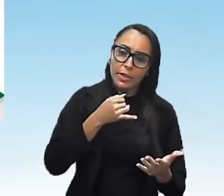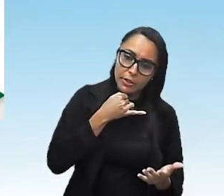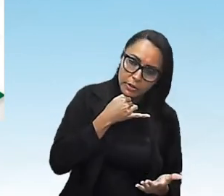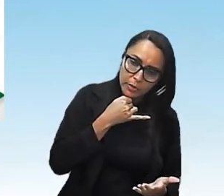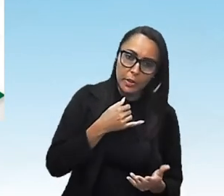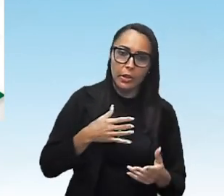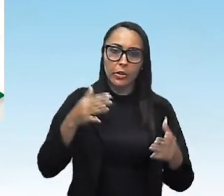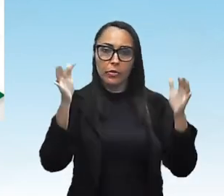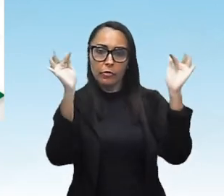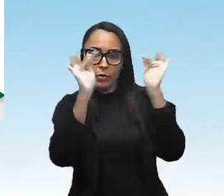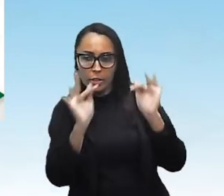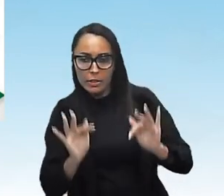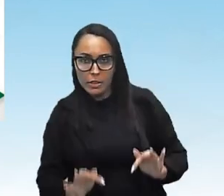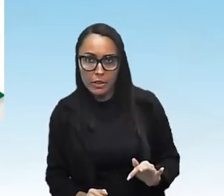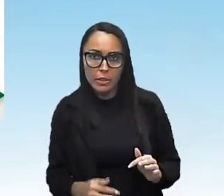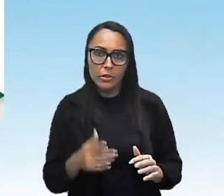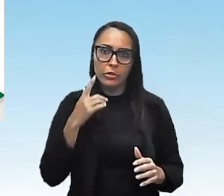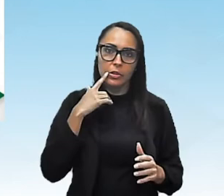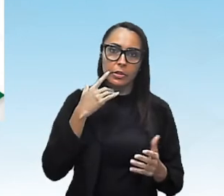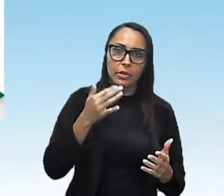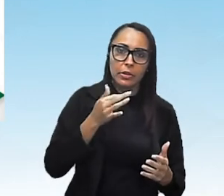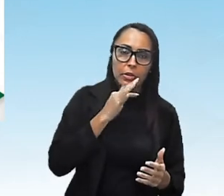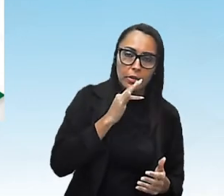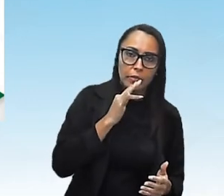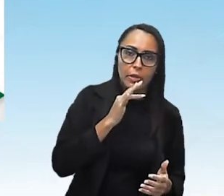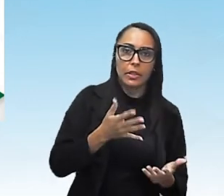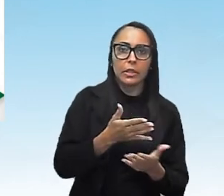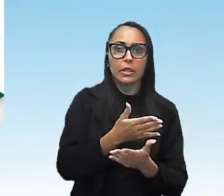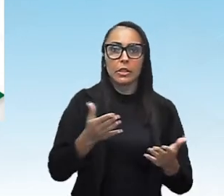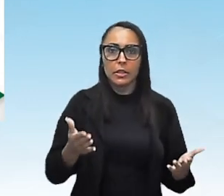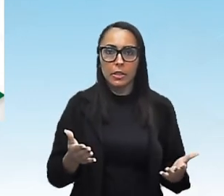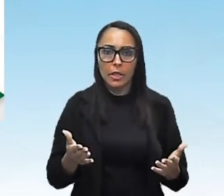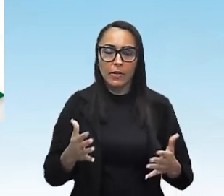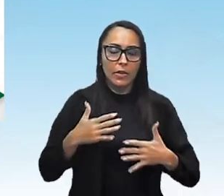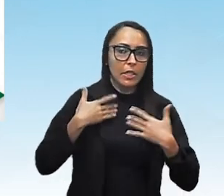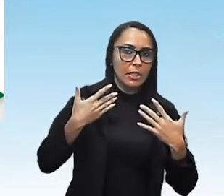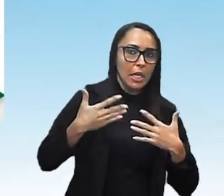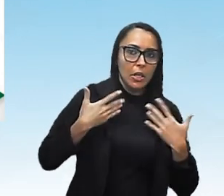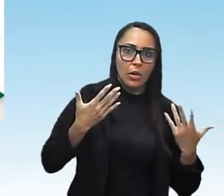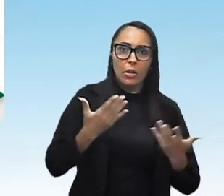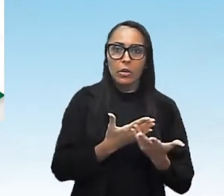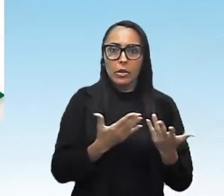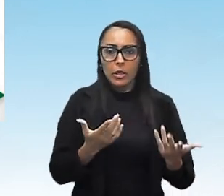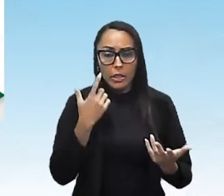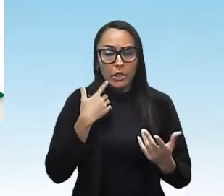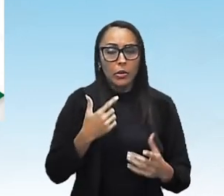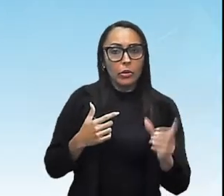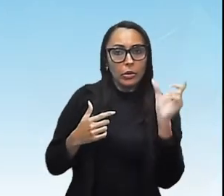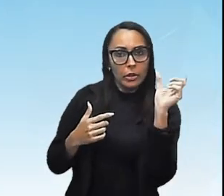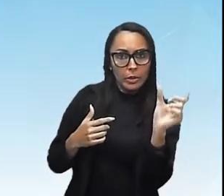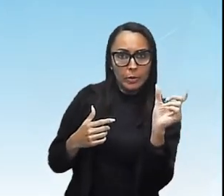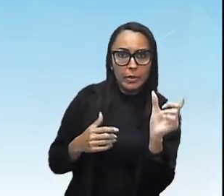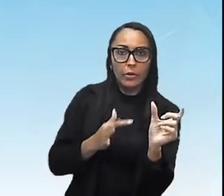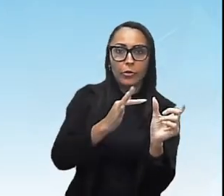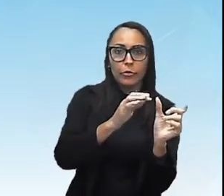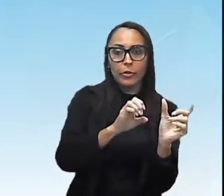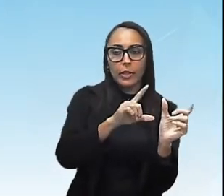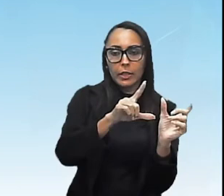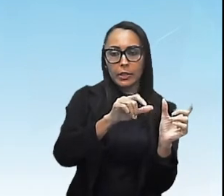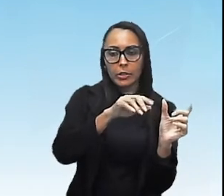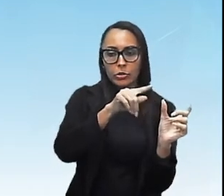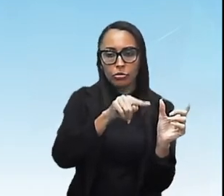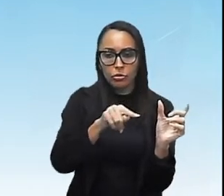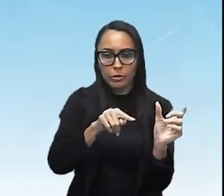felicidade, infeliz, felizaço. Então nós vimos a primitiva, não veio de nenhuma outra. A